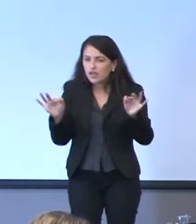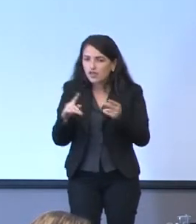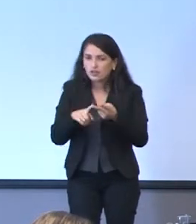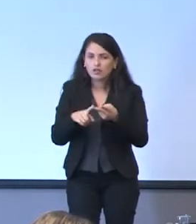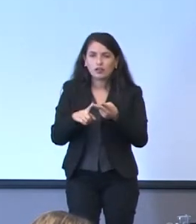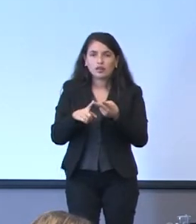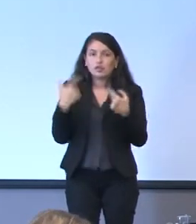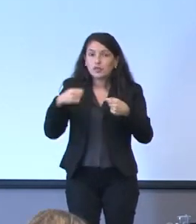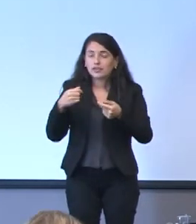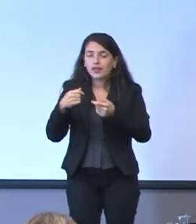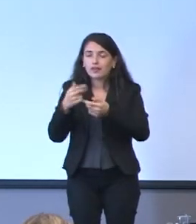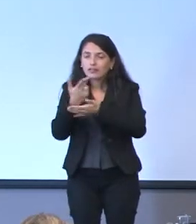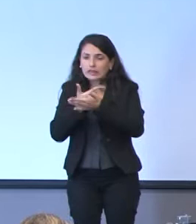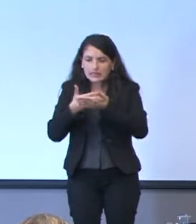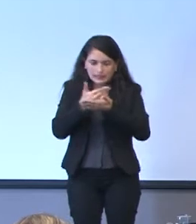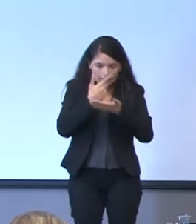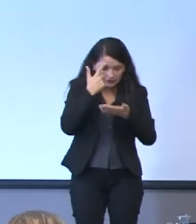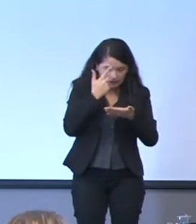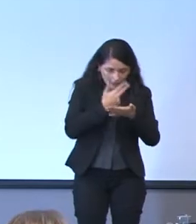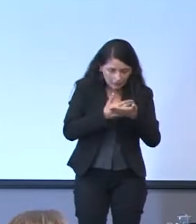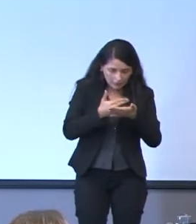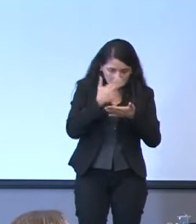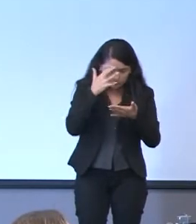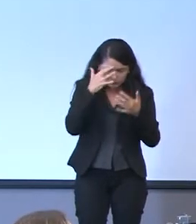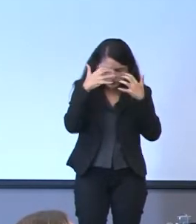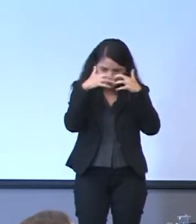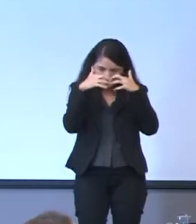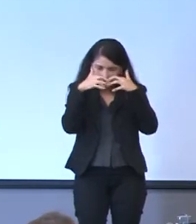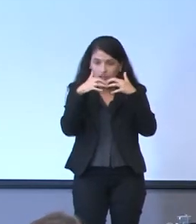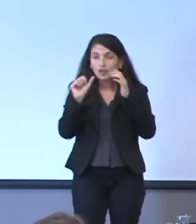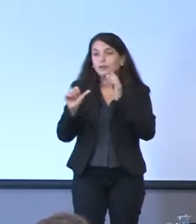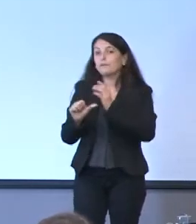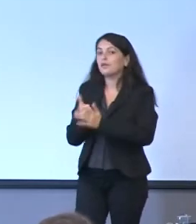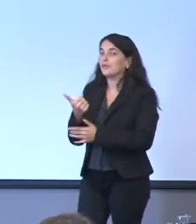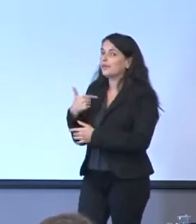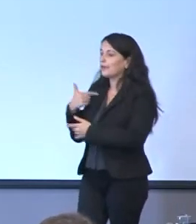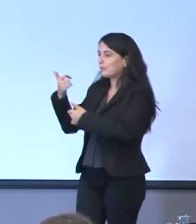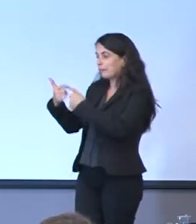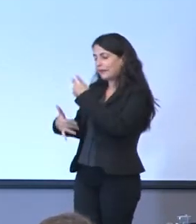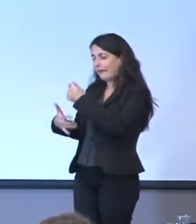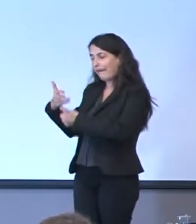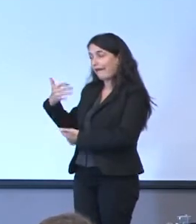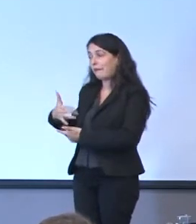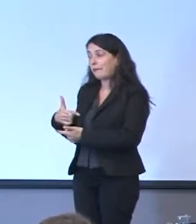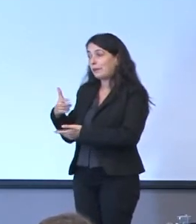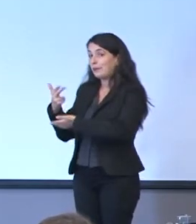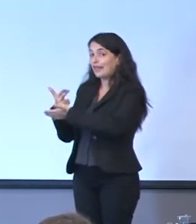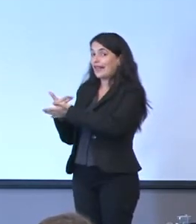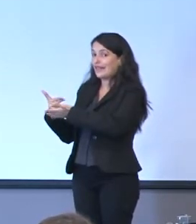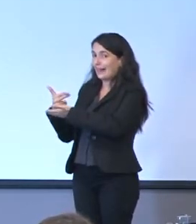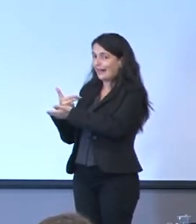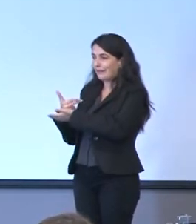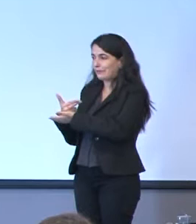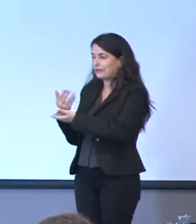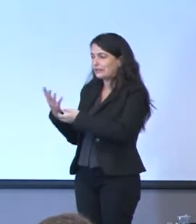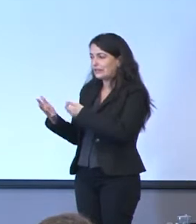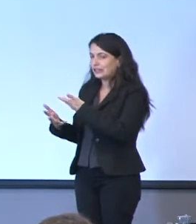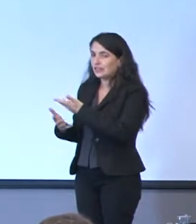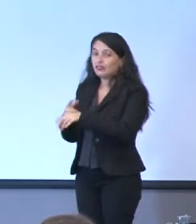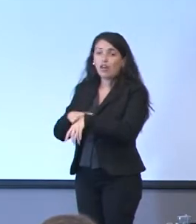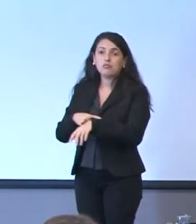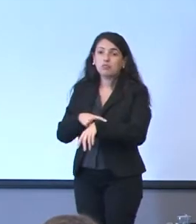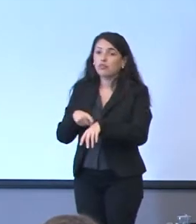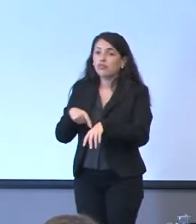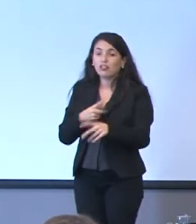raciocínio. E eu tinha que primeiro explicar para ele o meu desenho. Então, eu acho que meu tempo devia ter sido um pouquinho mais... Mas, enfim,